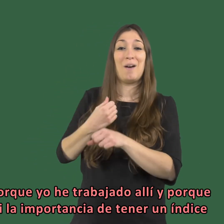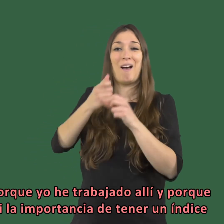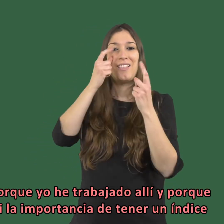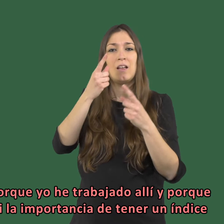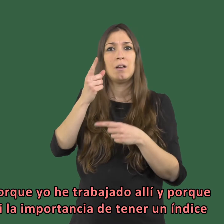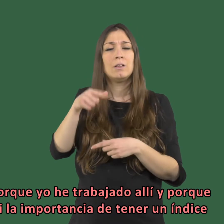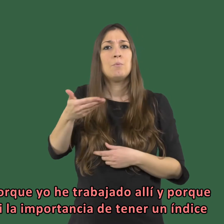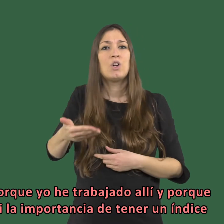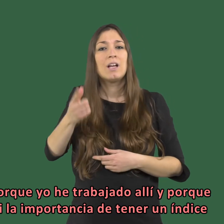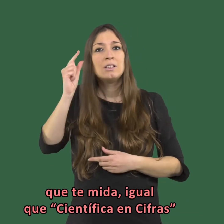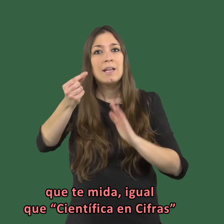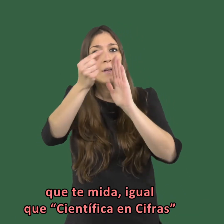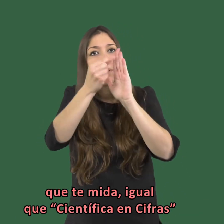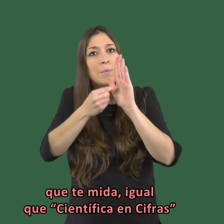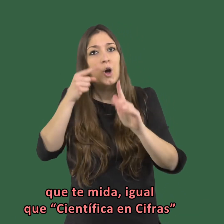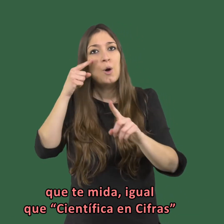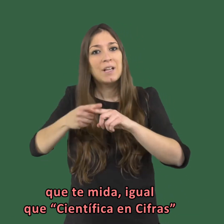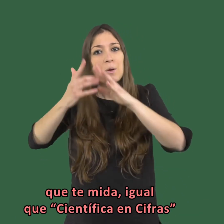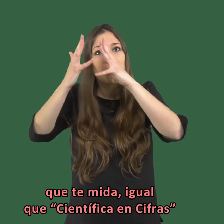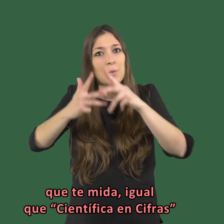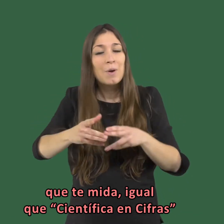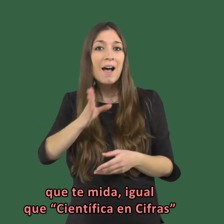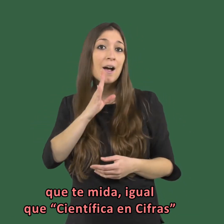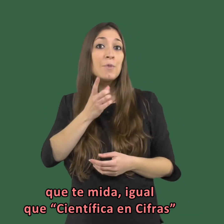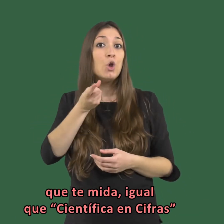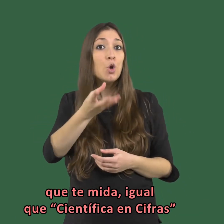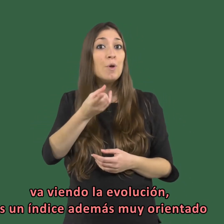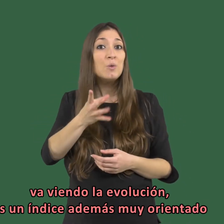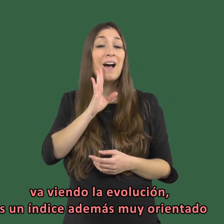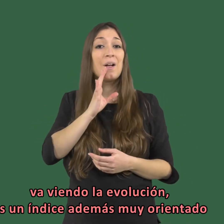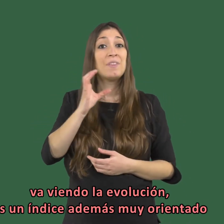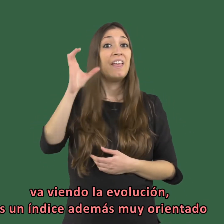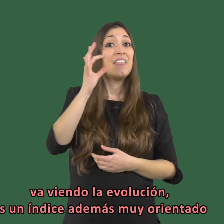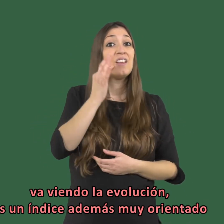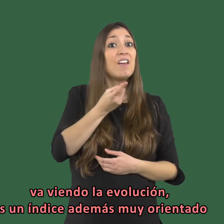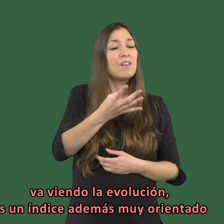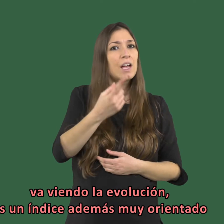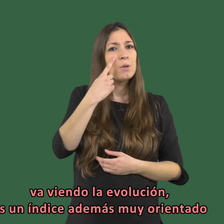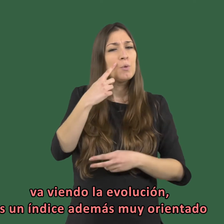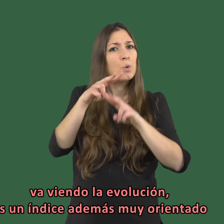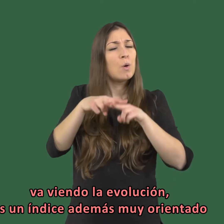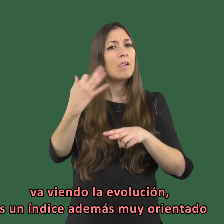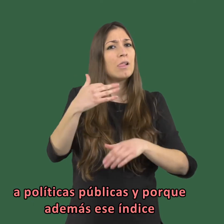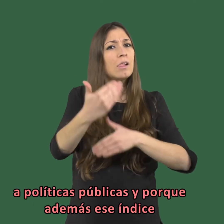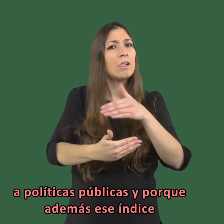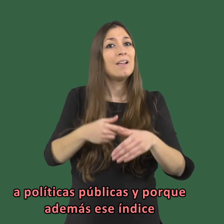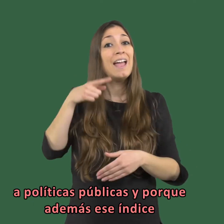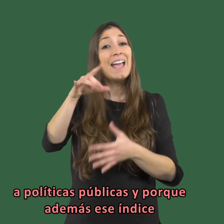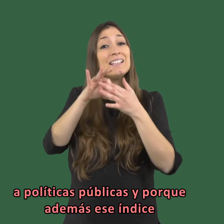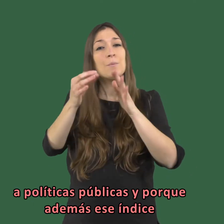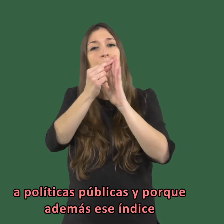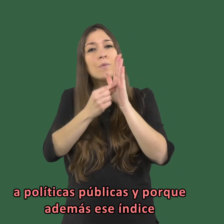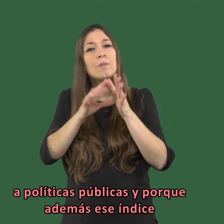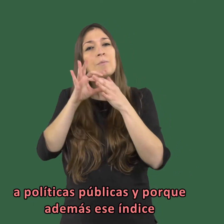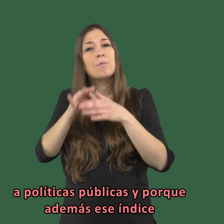la importancia de tener un índice que te mida, de la misma manera que científicas en cifras te va viendo la evolución. Es un índice además muy orientado a políticas